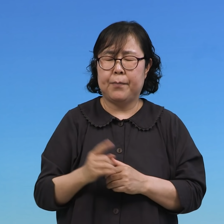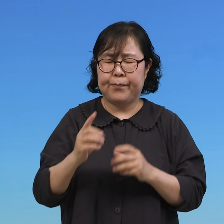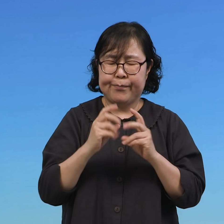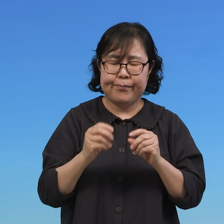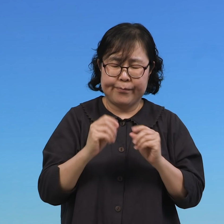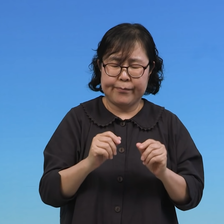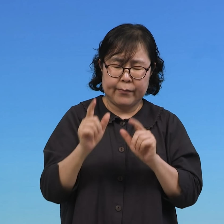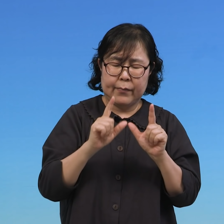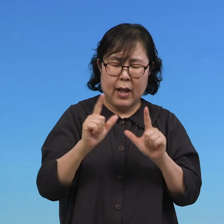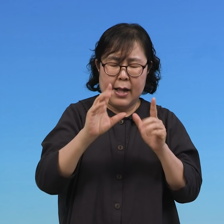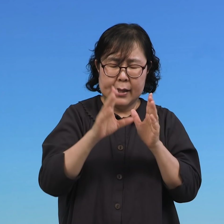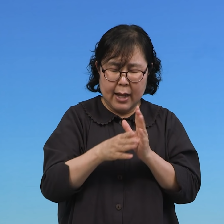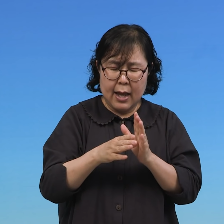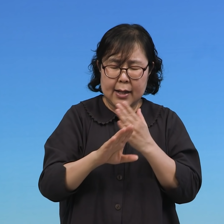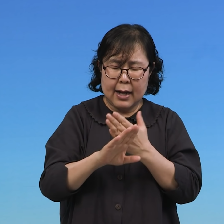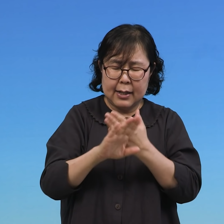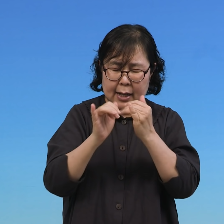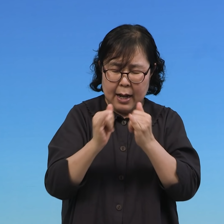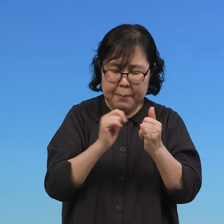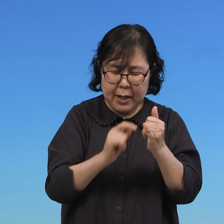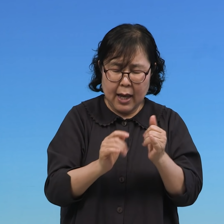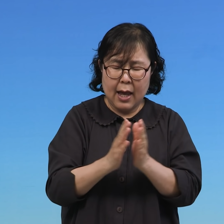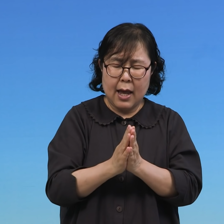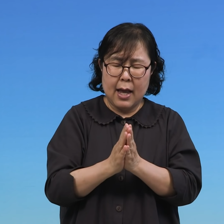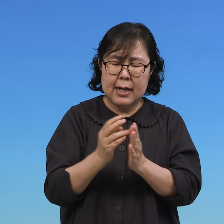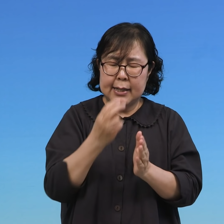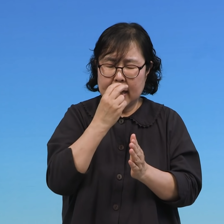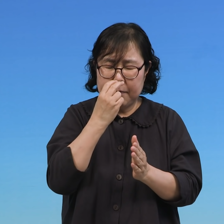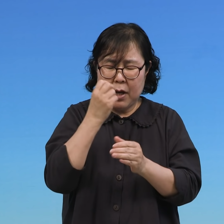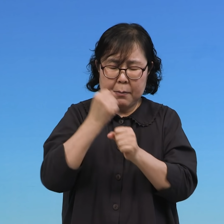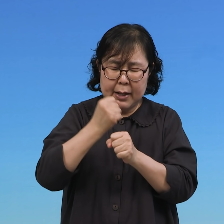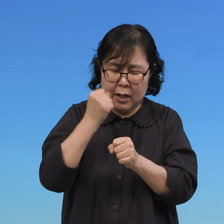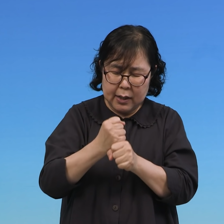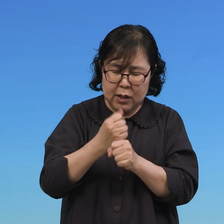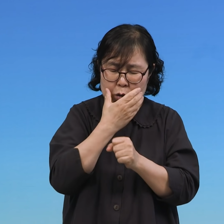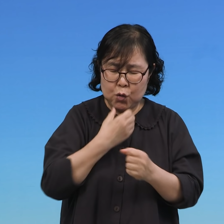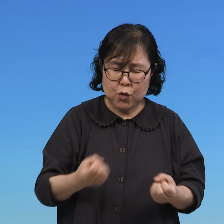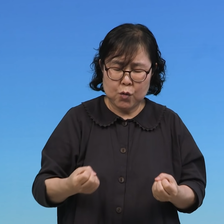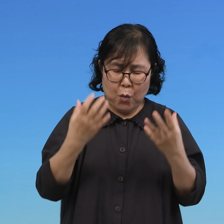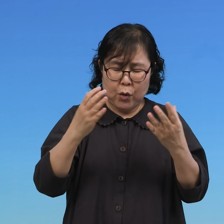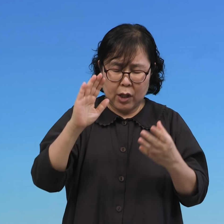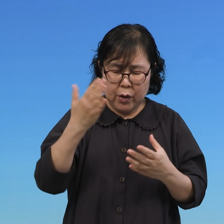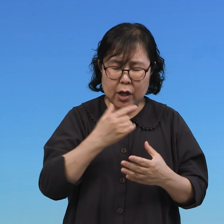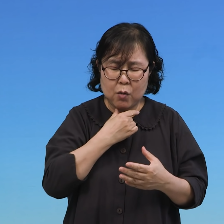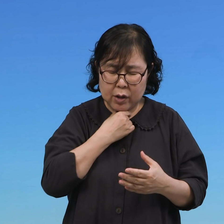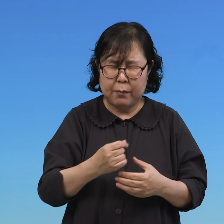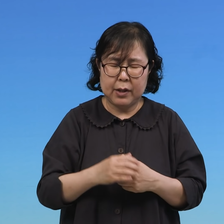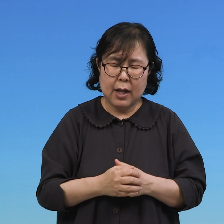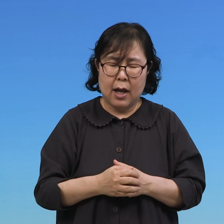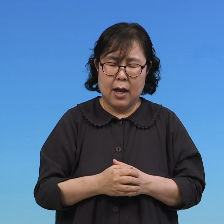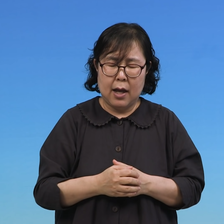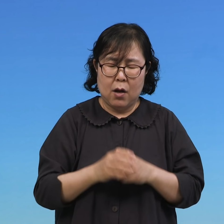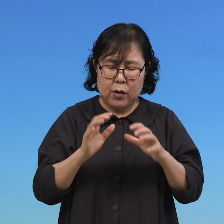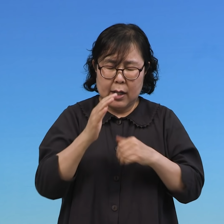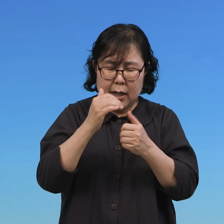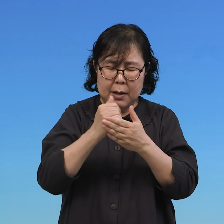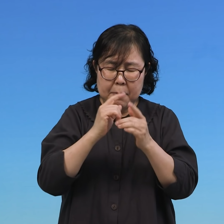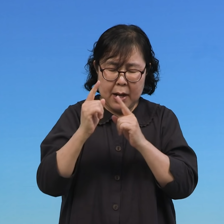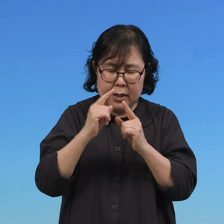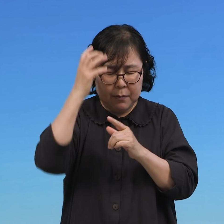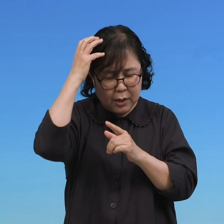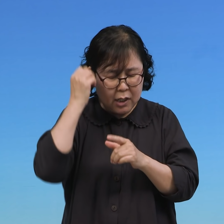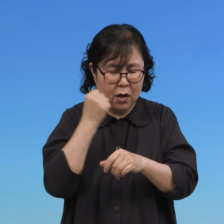살아가는 것이 또 다른 어떤 분들에게는 그것이 생명이 만들어지는 축복이 되기를 원합니다. 오늘